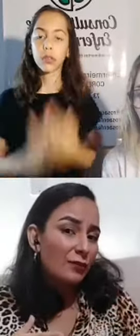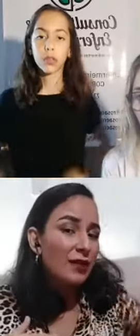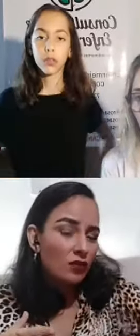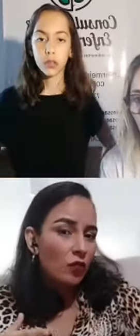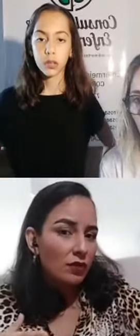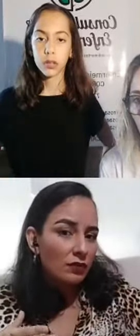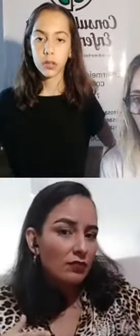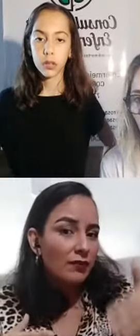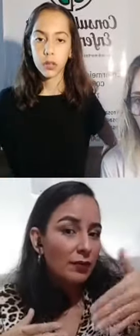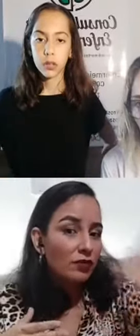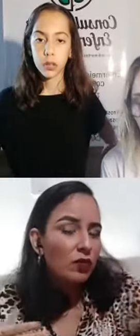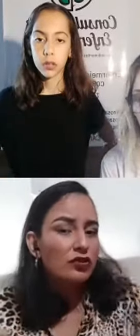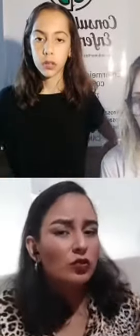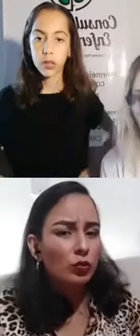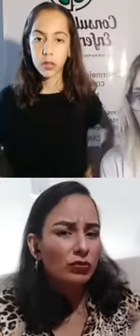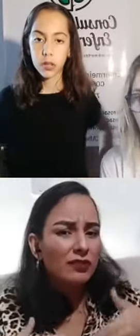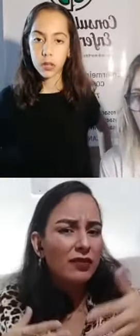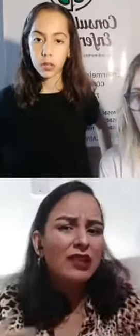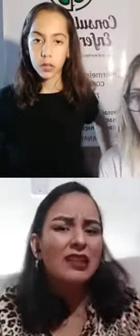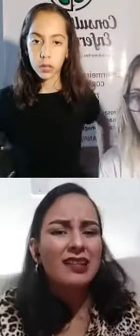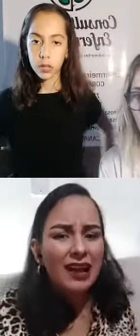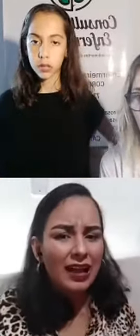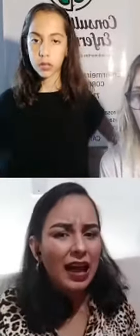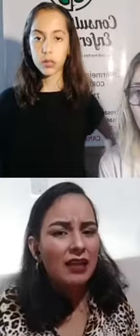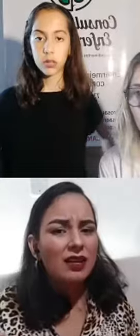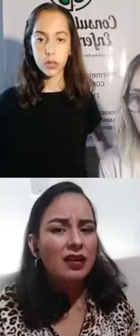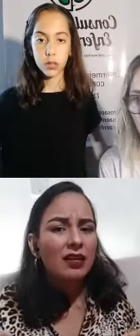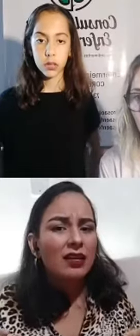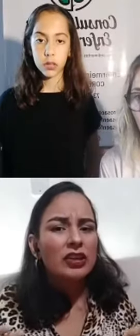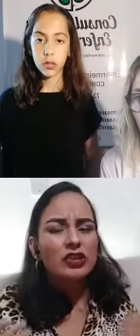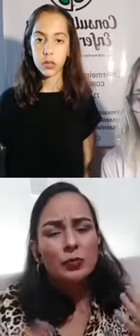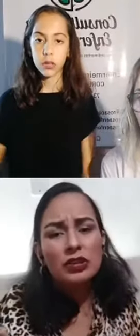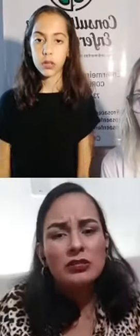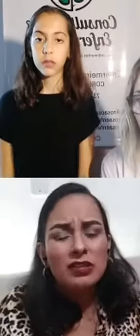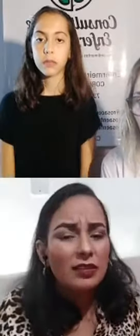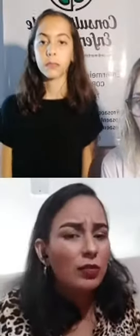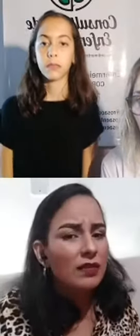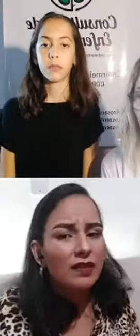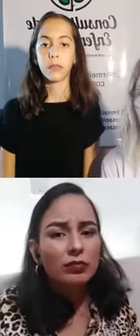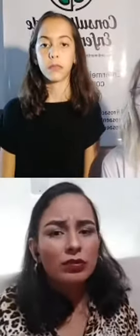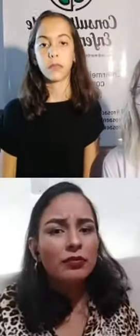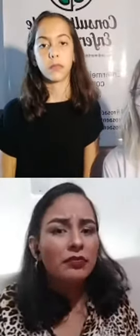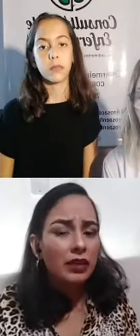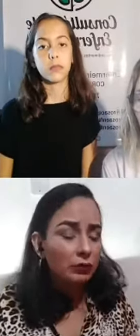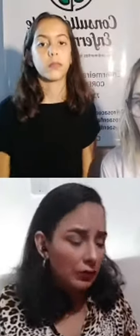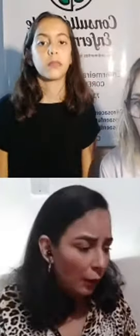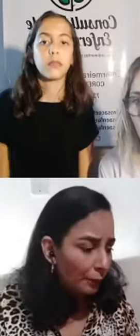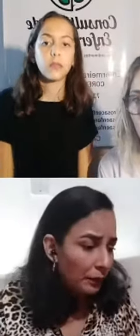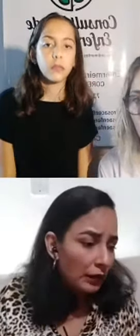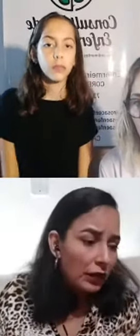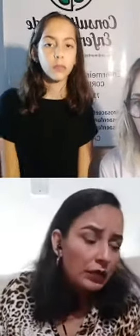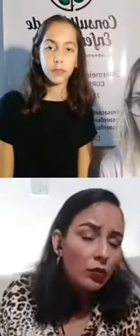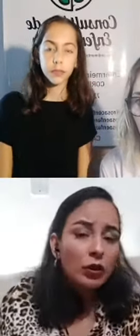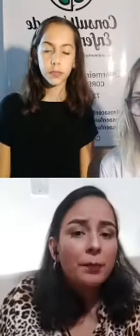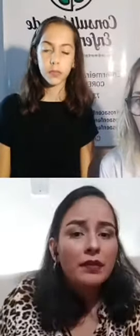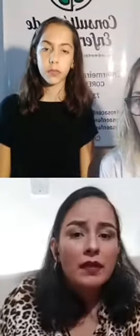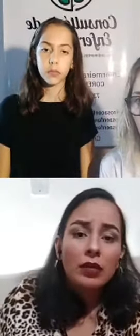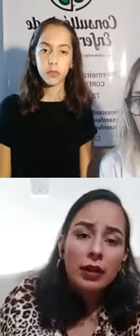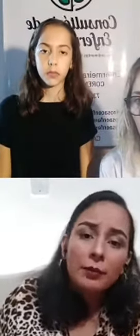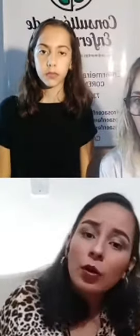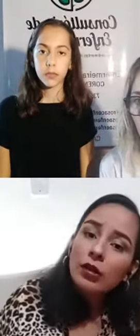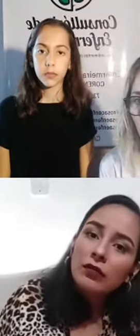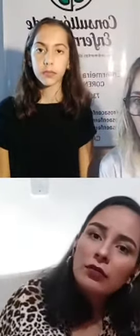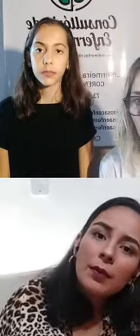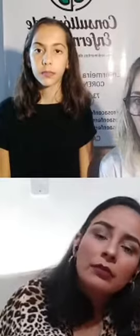as pessoas todo que vivem dentro dessa casa, que tipo de situação estão vivendo e tal. Então, quando eu penso em